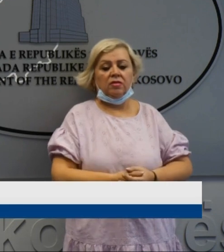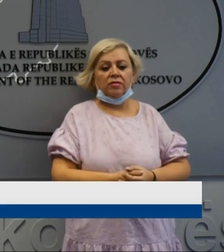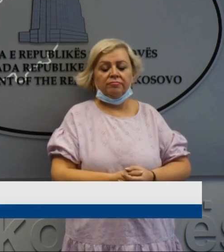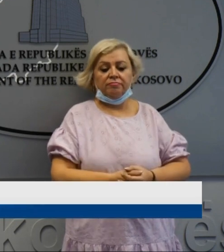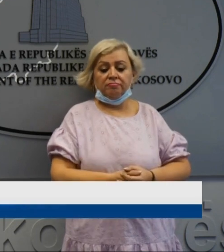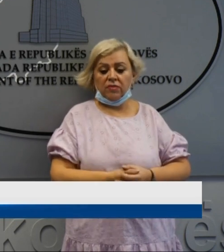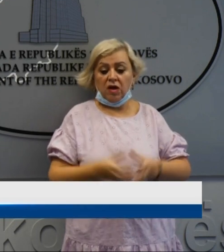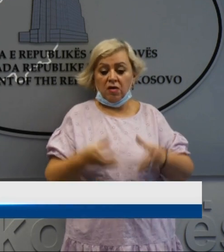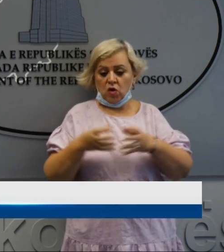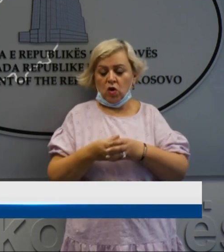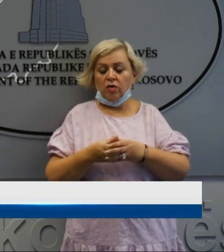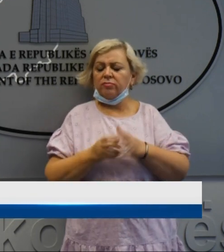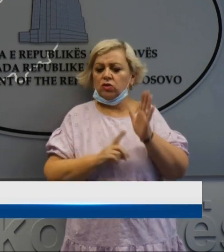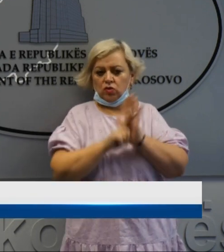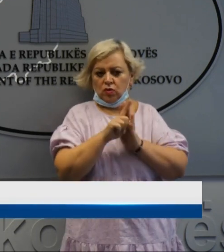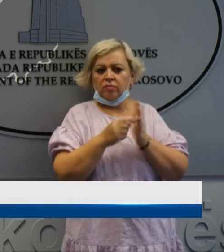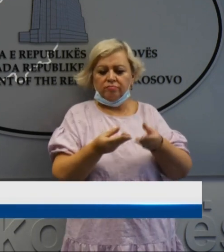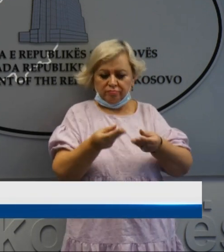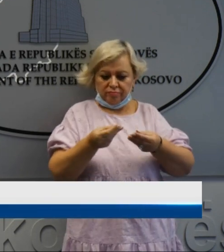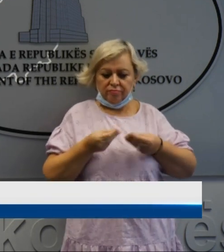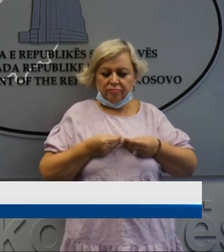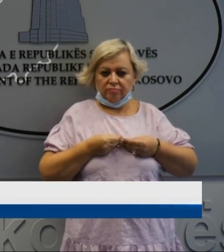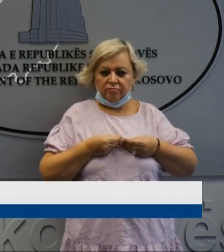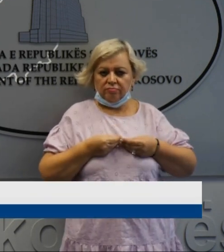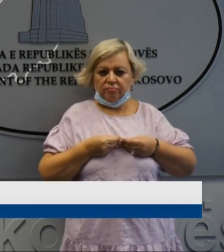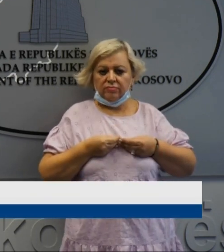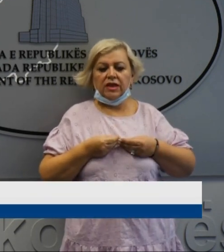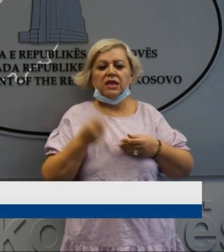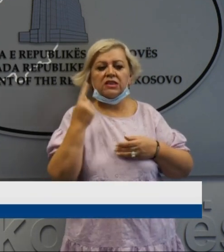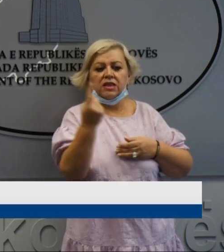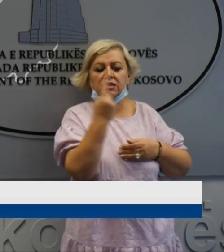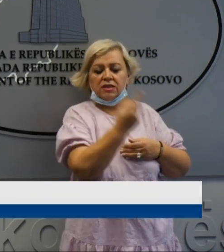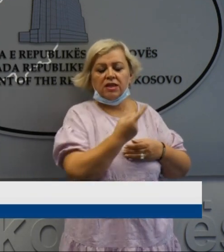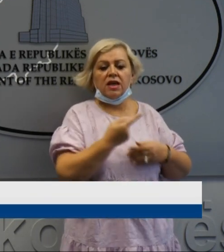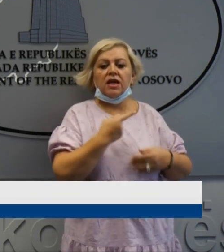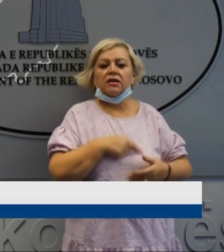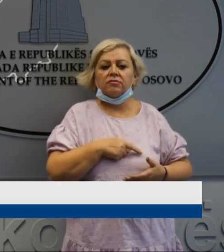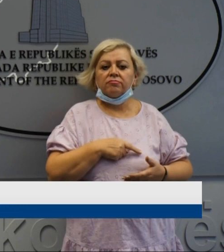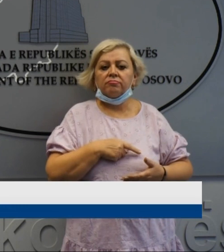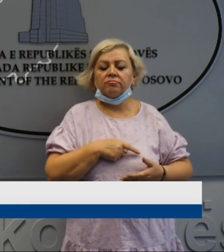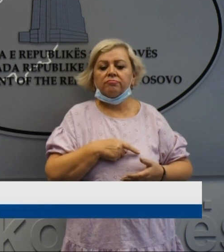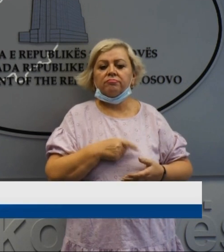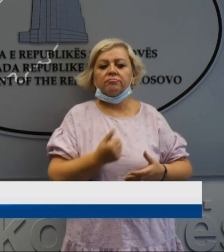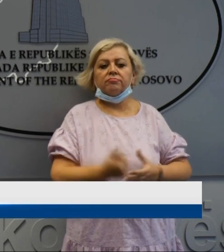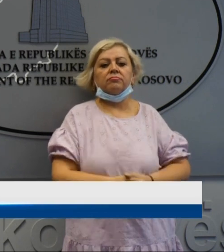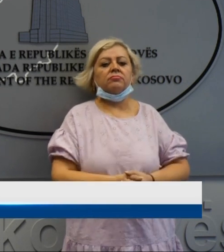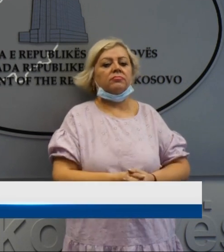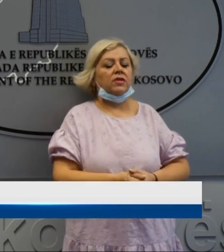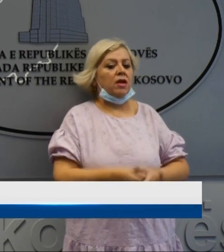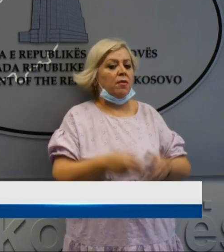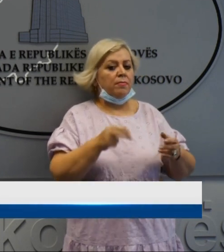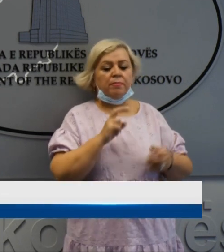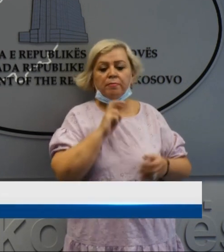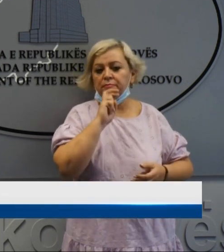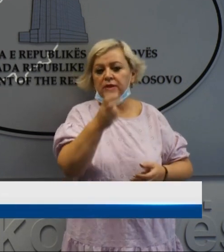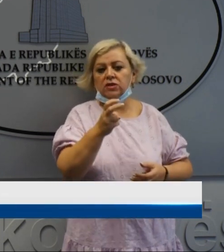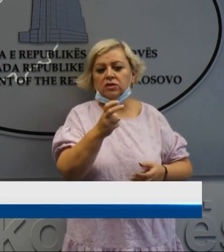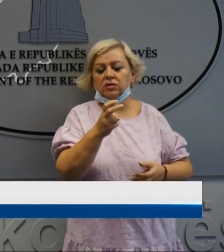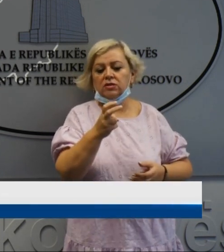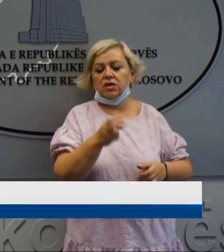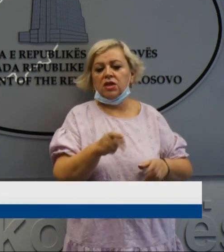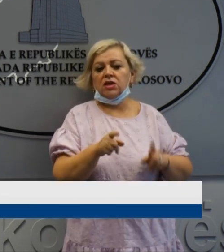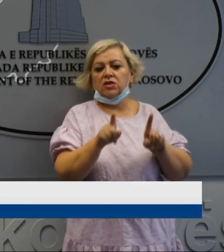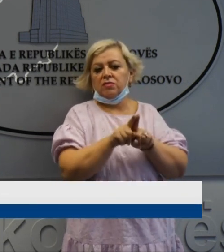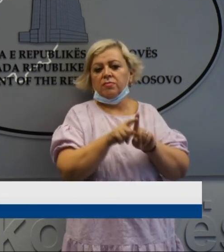sa të vjen komisioni me një rezultat, dhe tjeni të bindur se se cila ankes e bazuar do të ketë përgjegjen meritore në